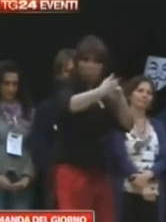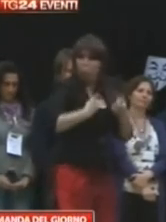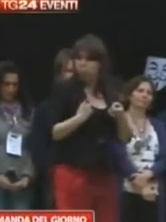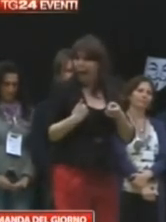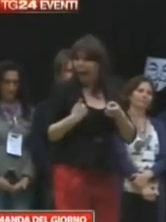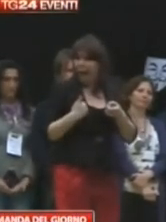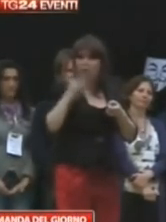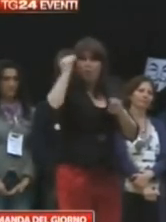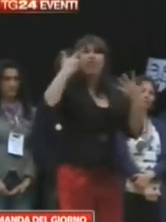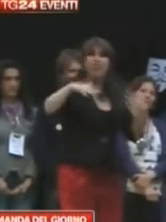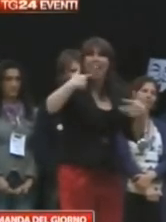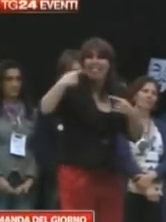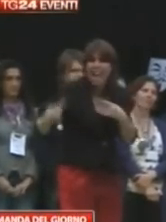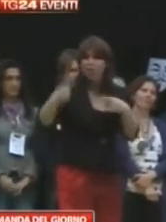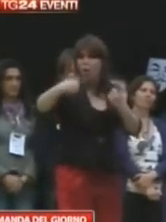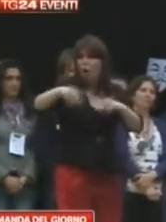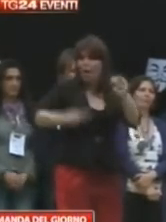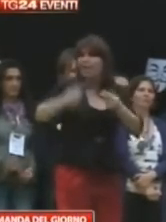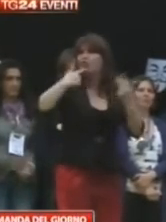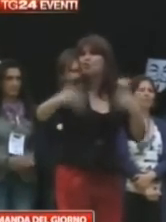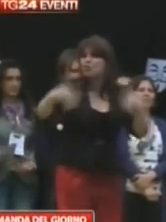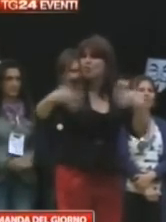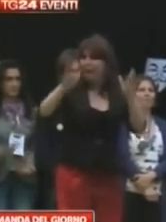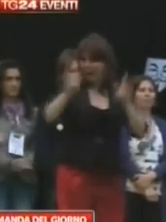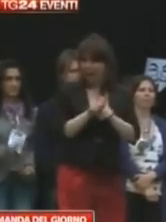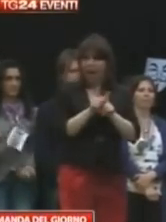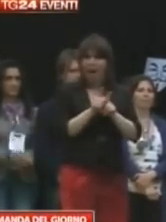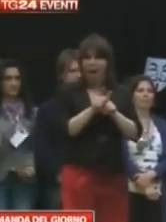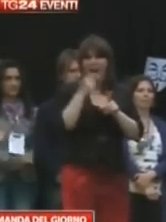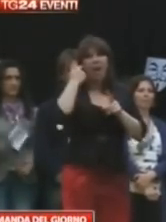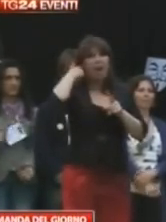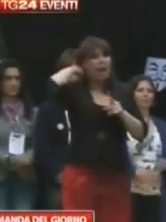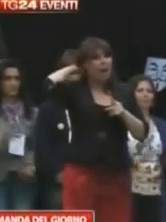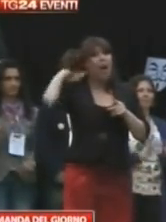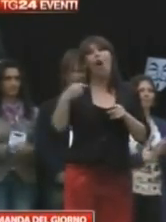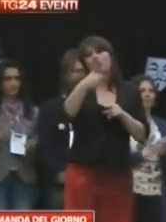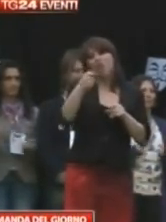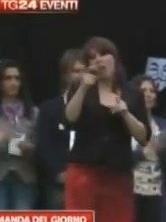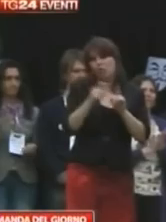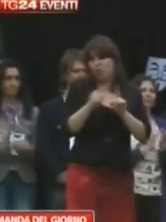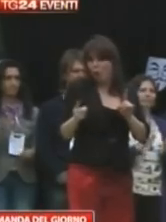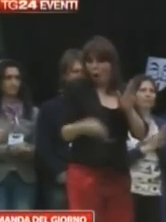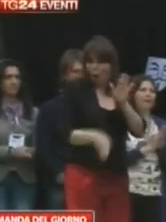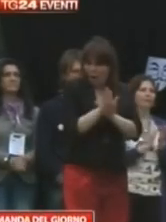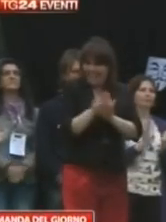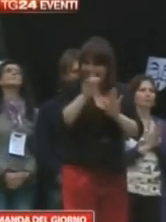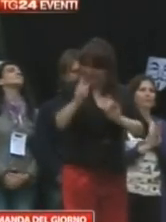truffa semantica, lo dice la Corte dei Conti. Allora nei primi 100 giorni la cosa che faremo è